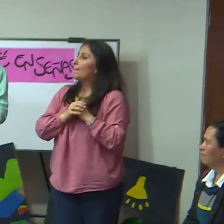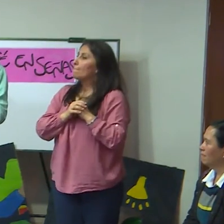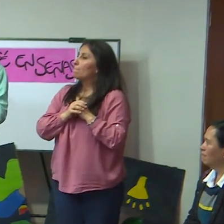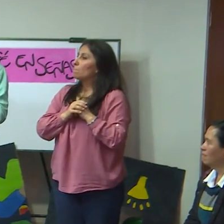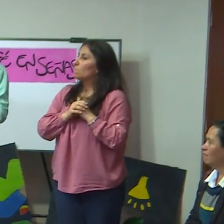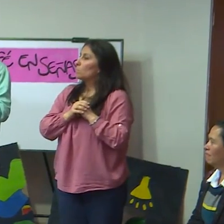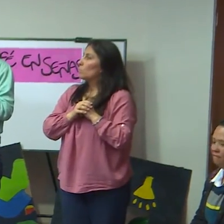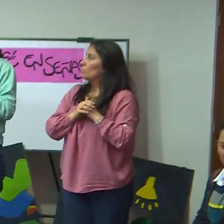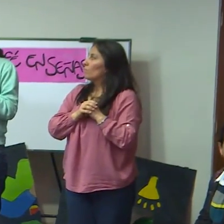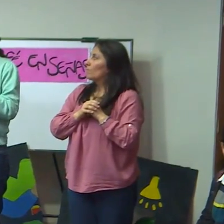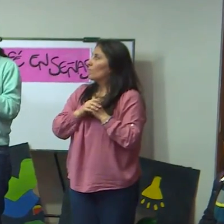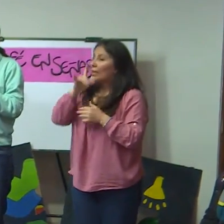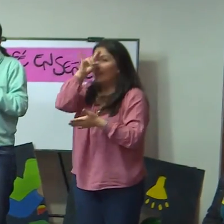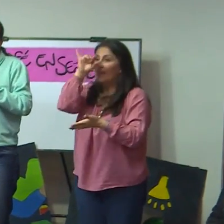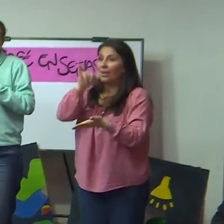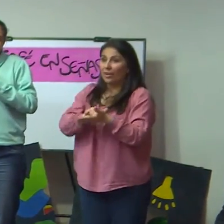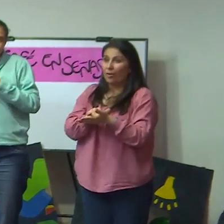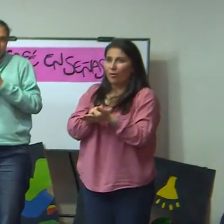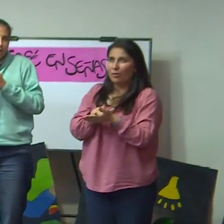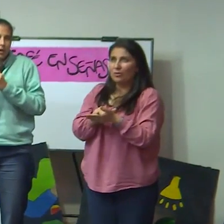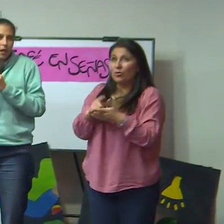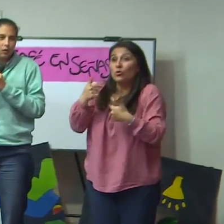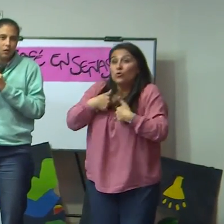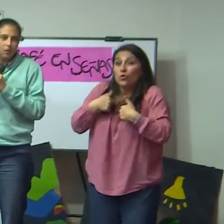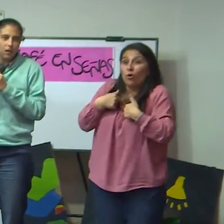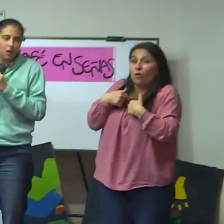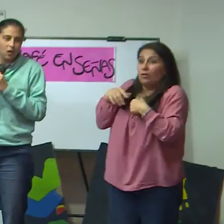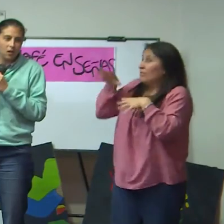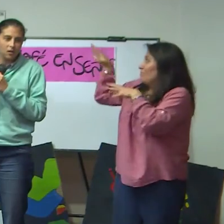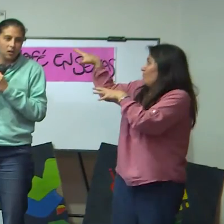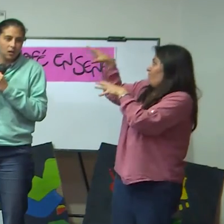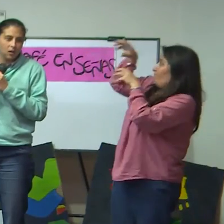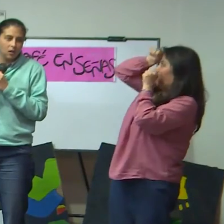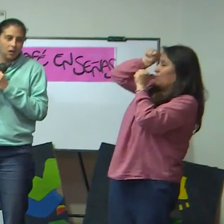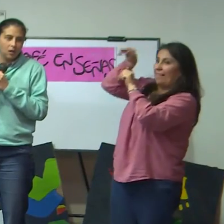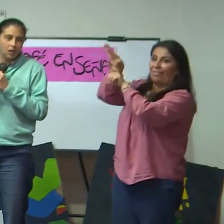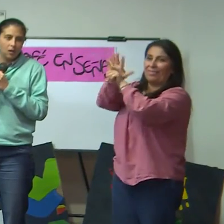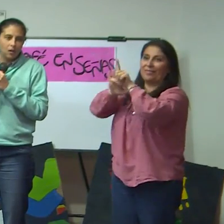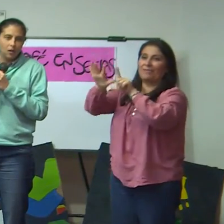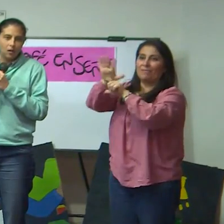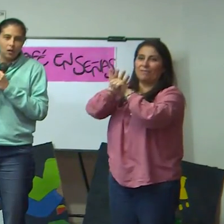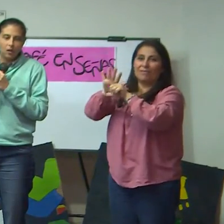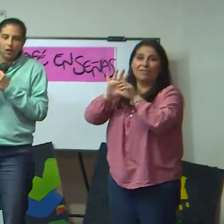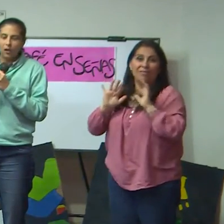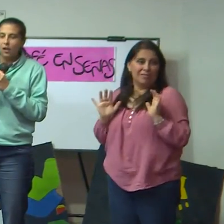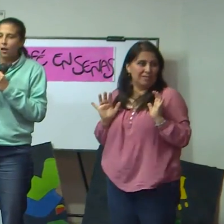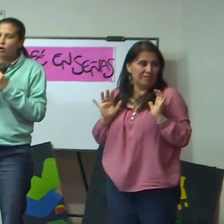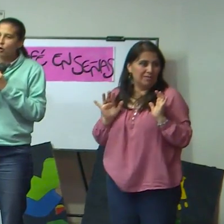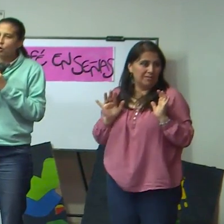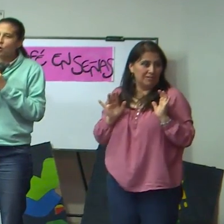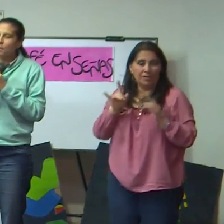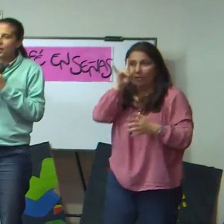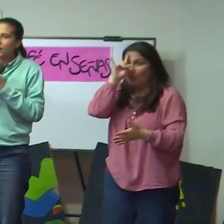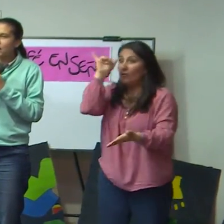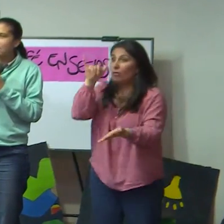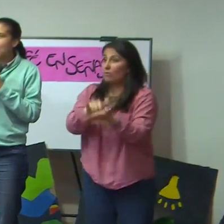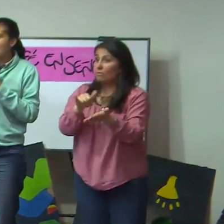Y creo que eso es parte de lo que al menos yo rescato del video, y es que creo que uno no aprende desde la